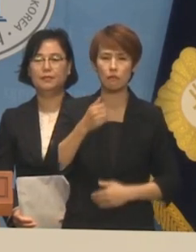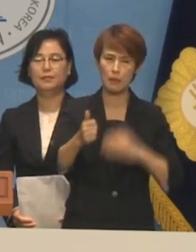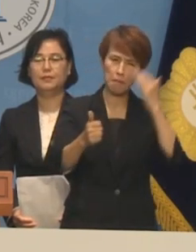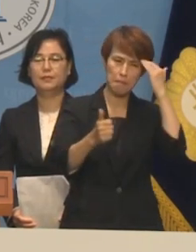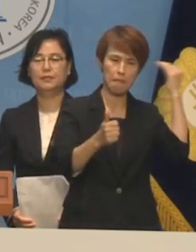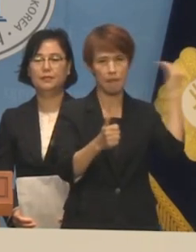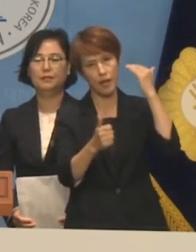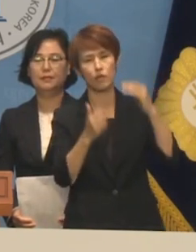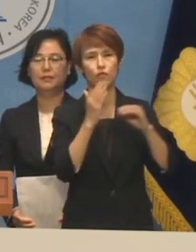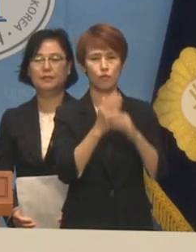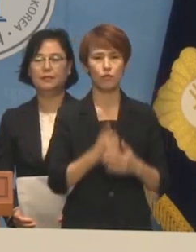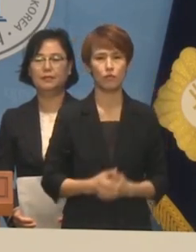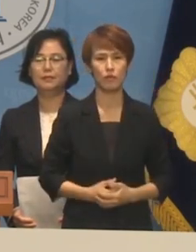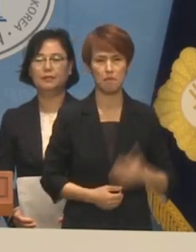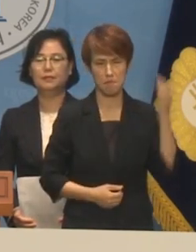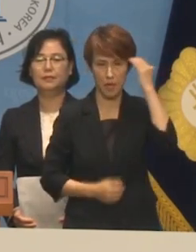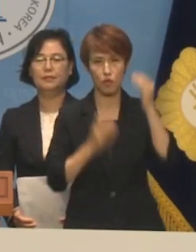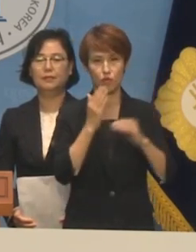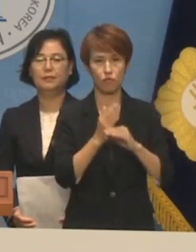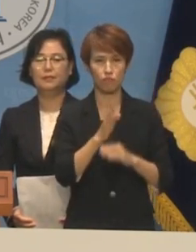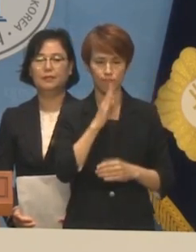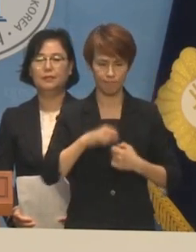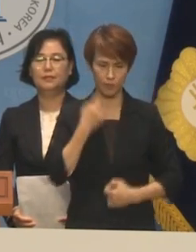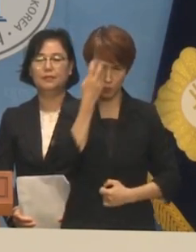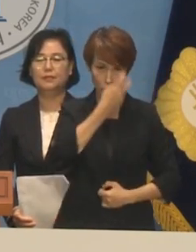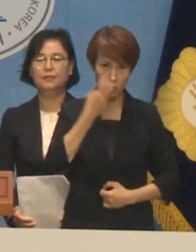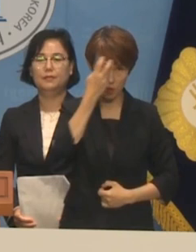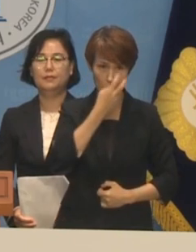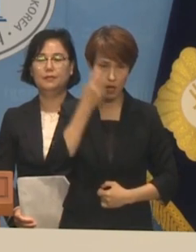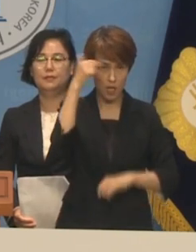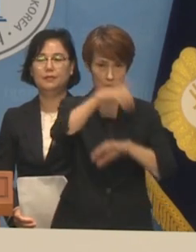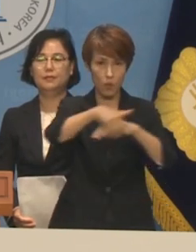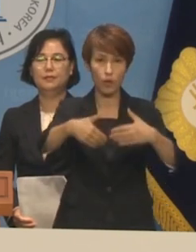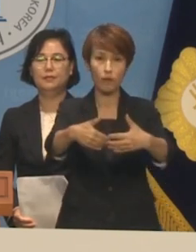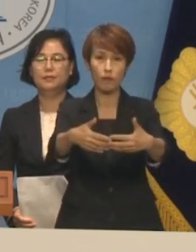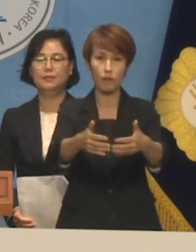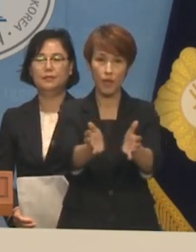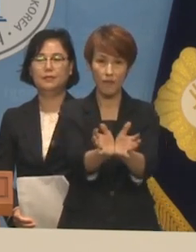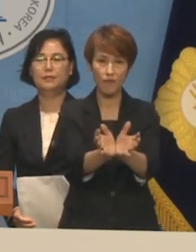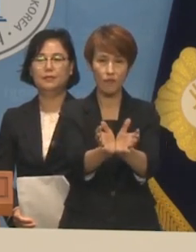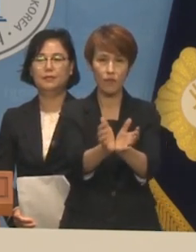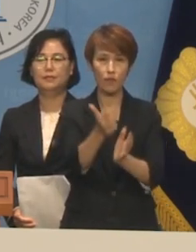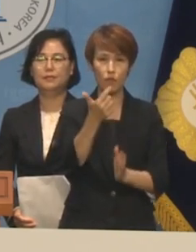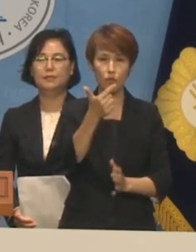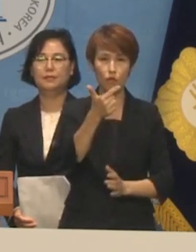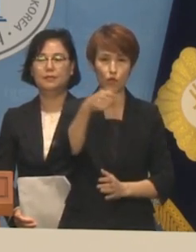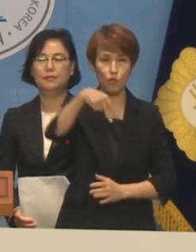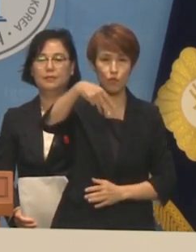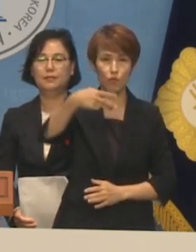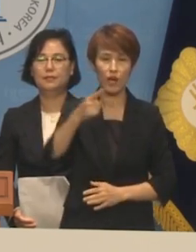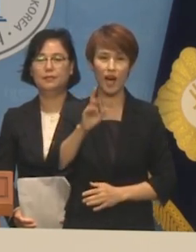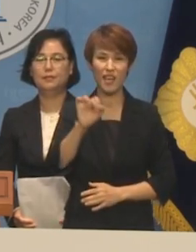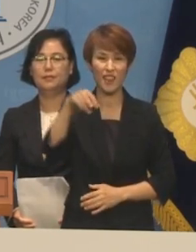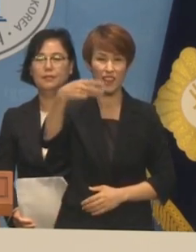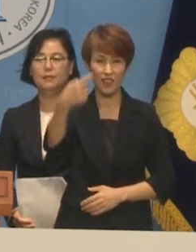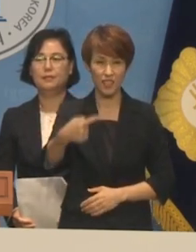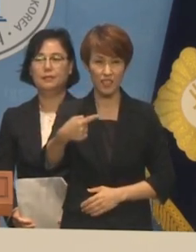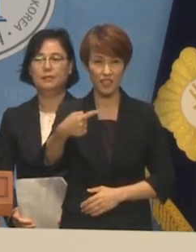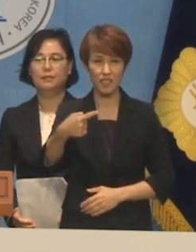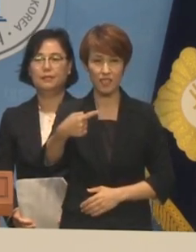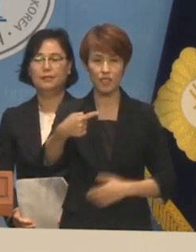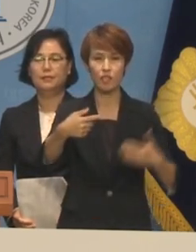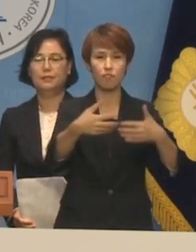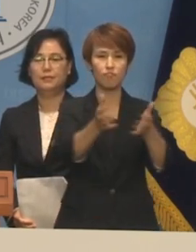있습니다. 특히 최근에 진상조사 기획단, 뉴라이트 등 극우 인사들로